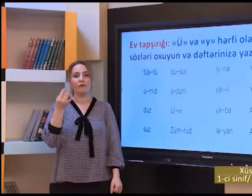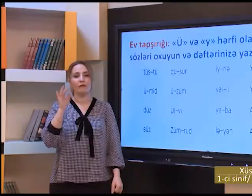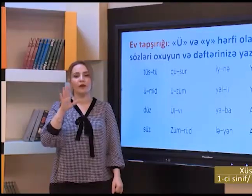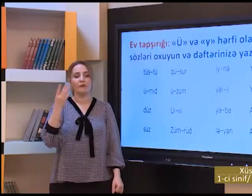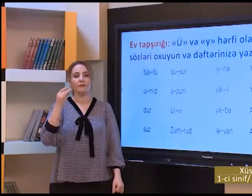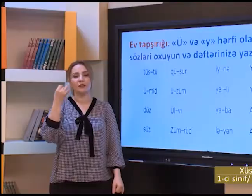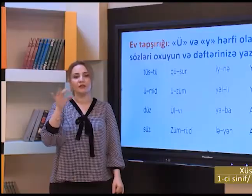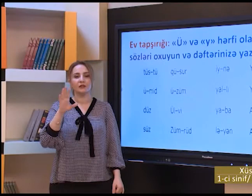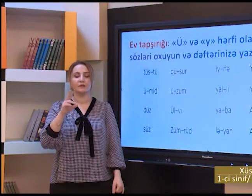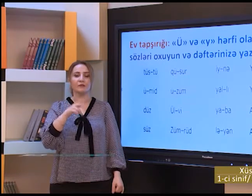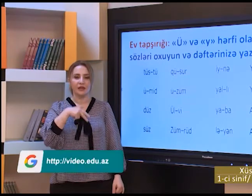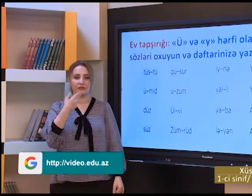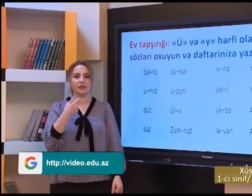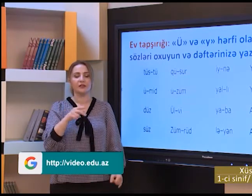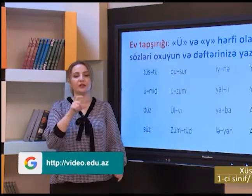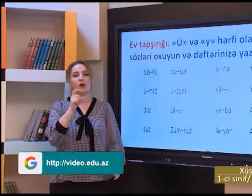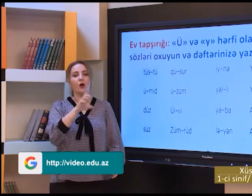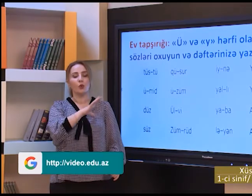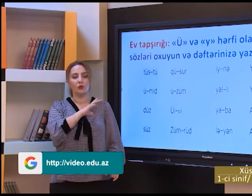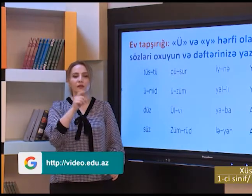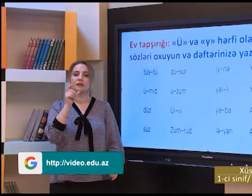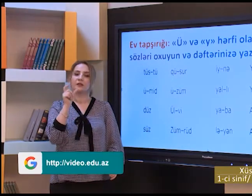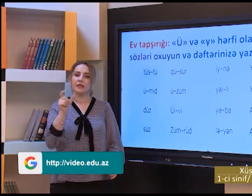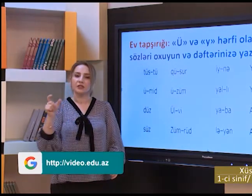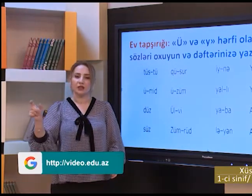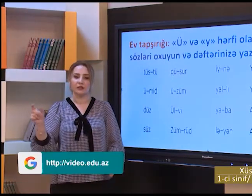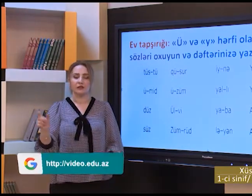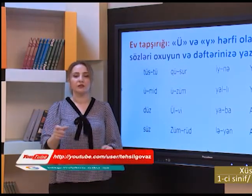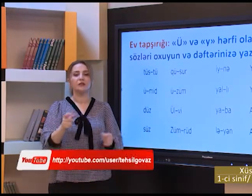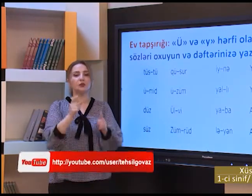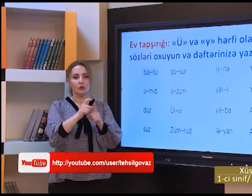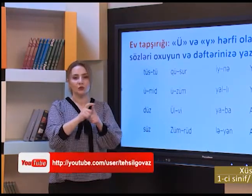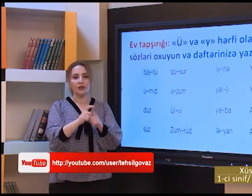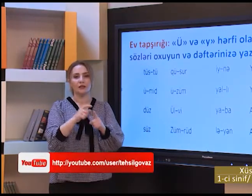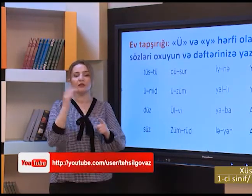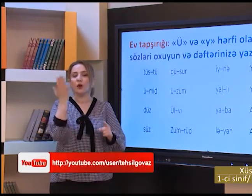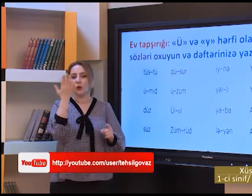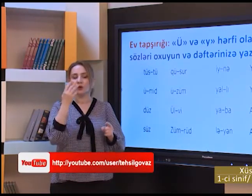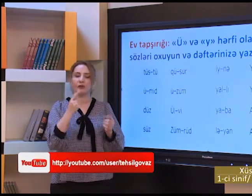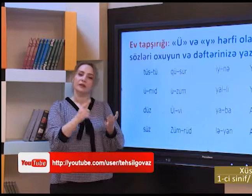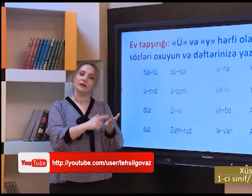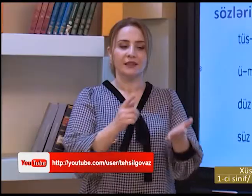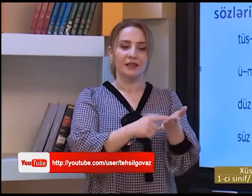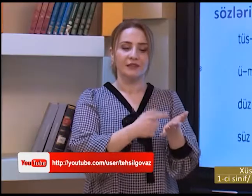və y hərflərindən olan hecaları, sözləri oxuyaraq